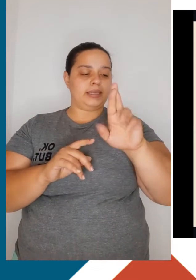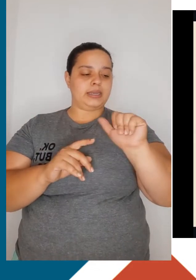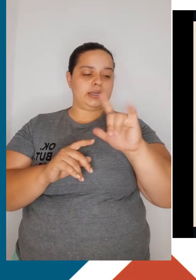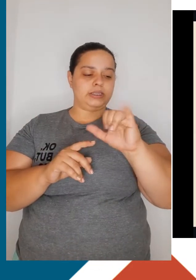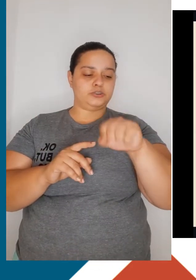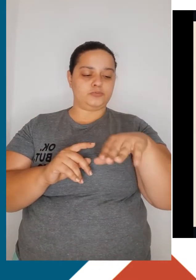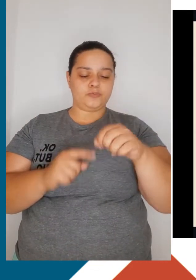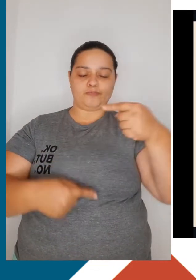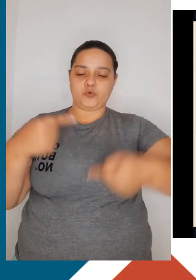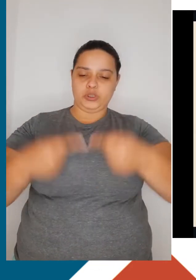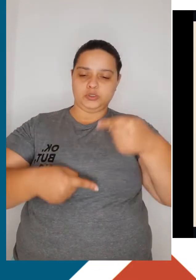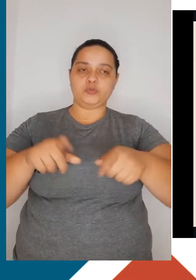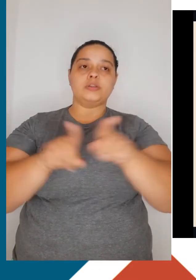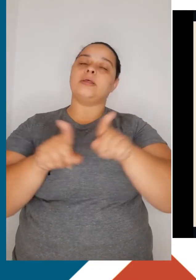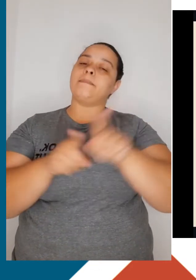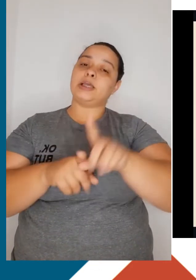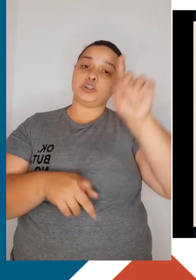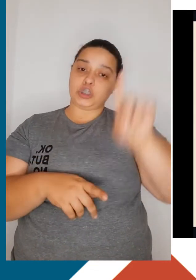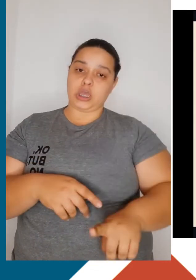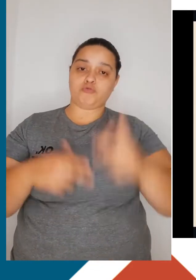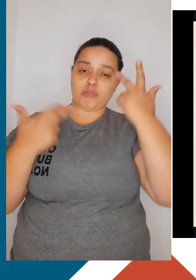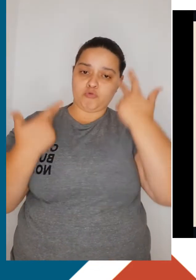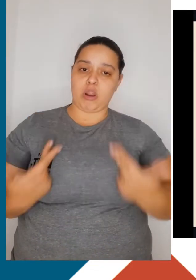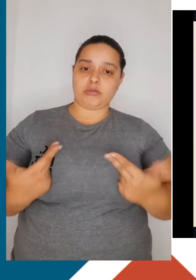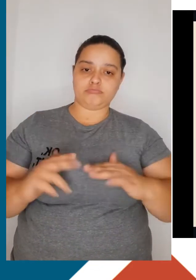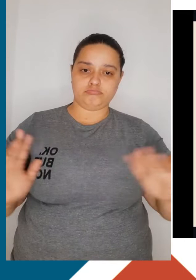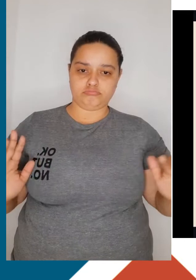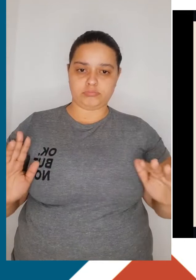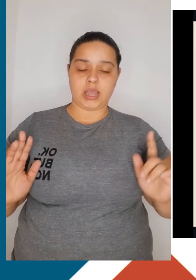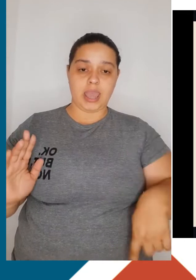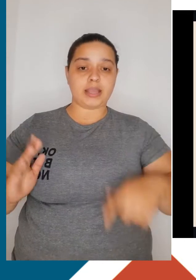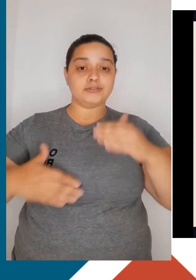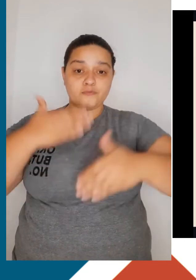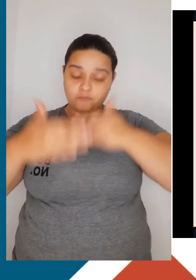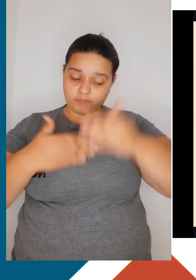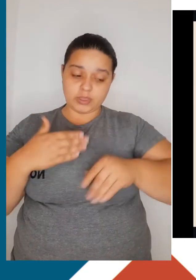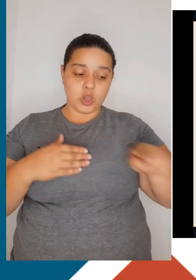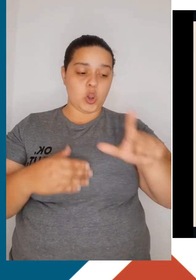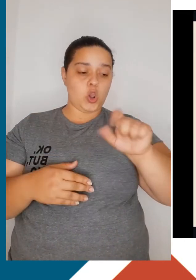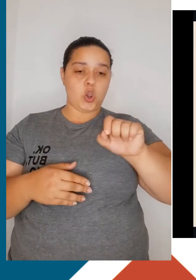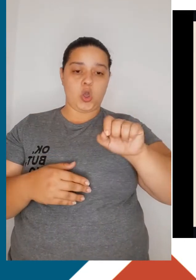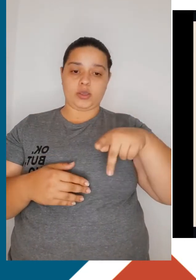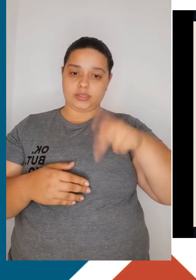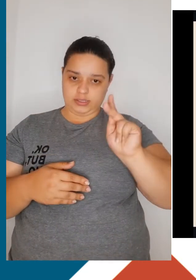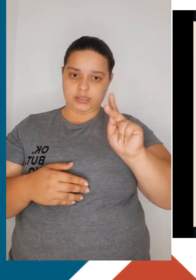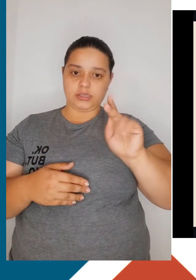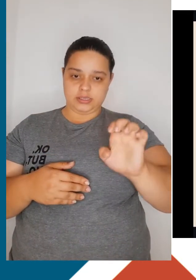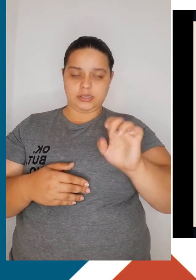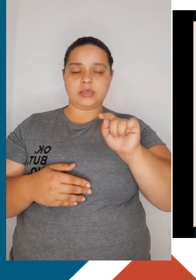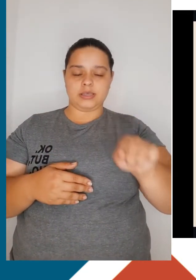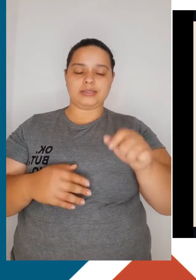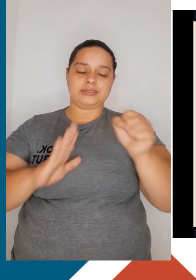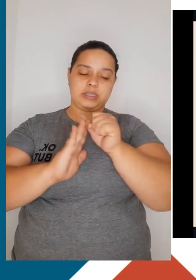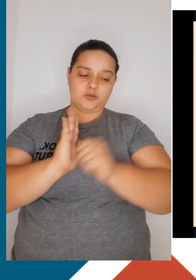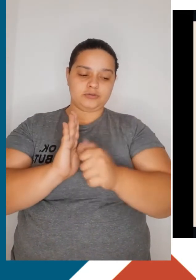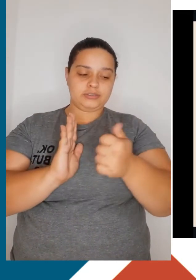desenvolvimento do liberalismo político e dos direitos naturais. Essas ideias foram desenvolvidas pelo inglês John Locke durante o século